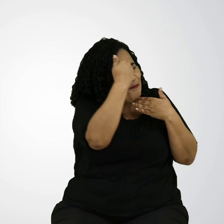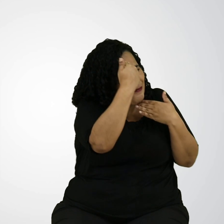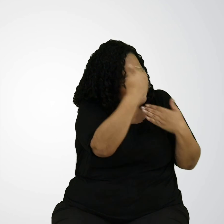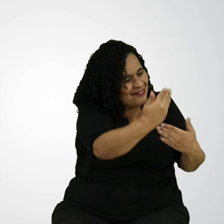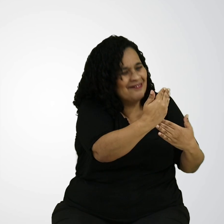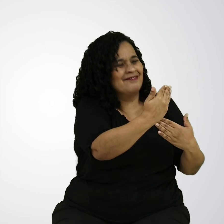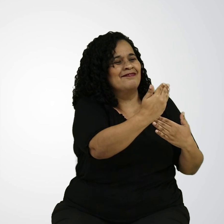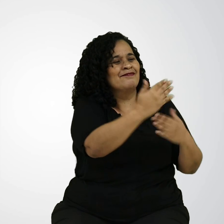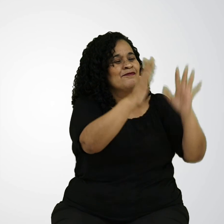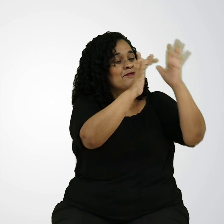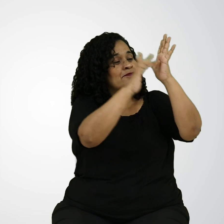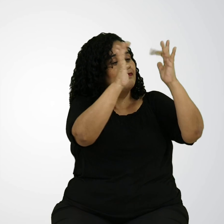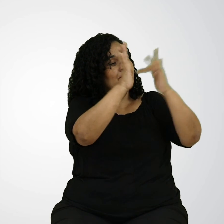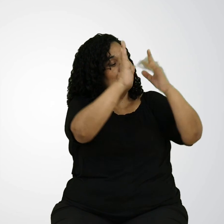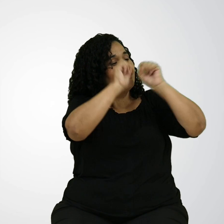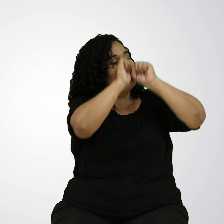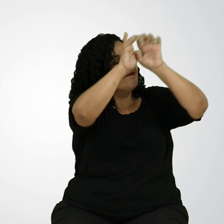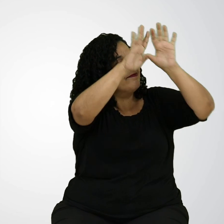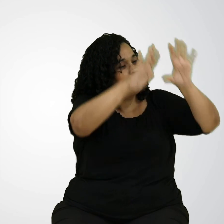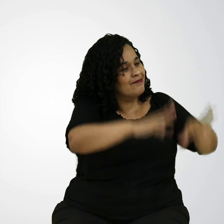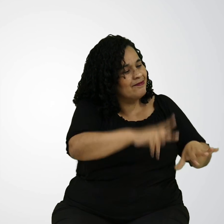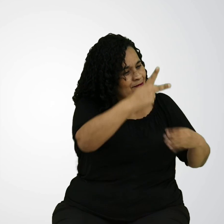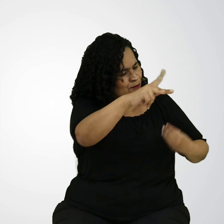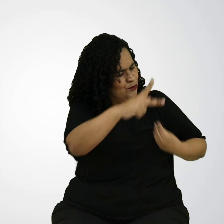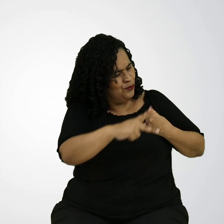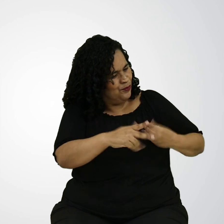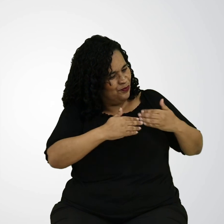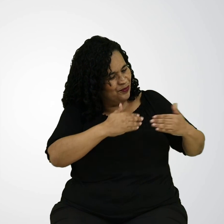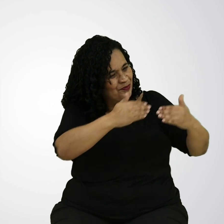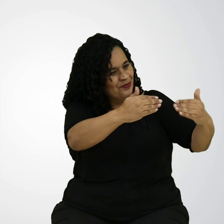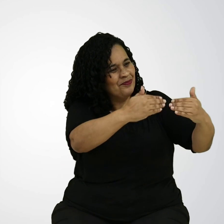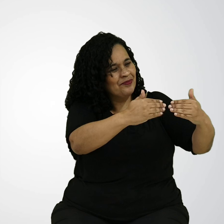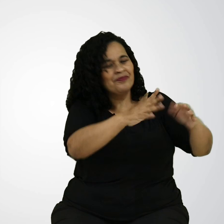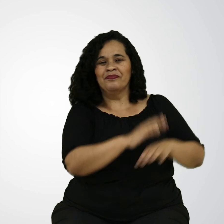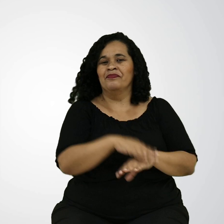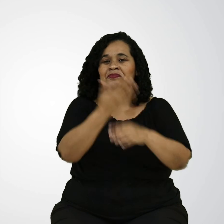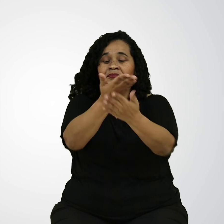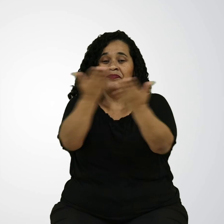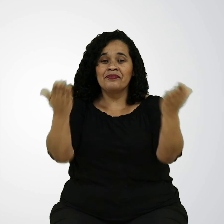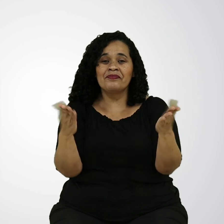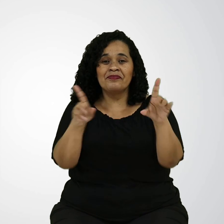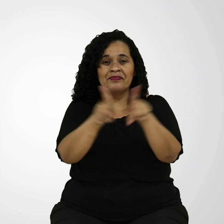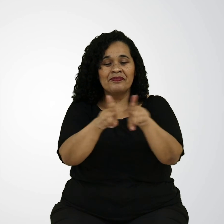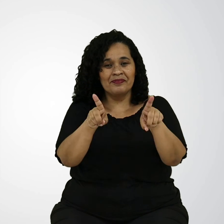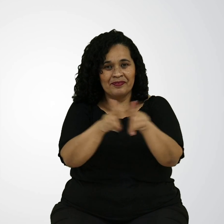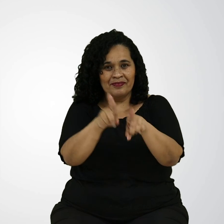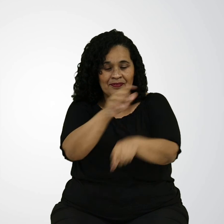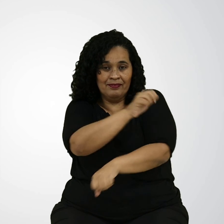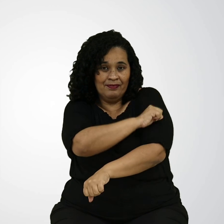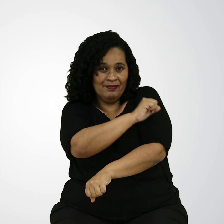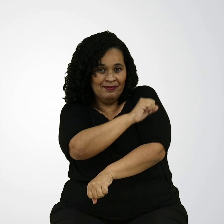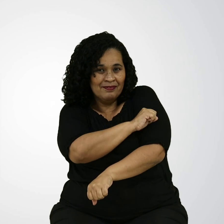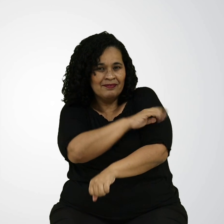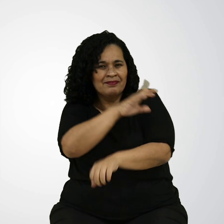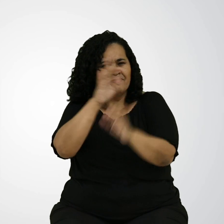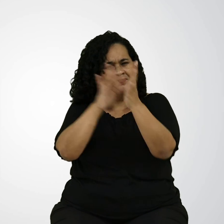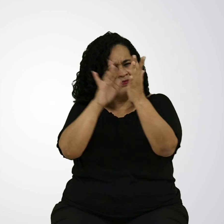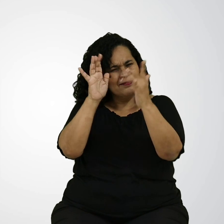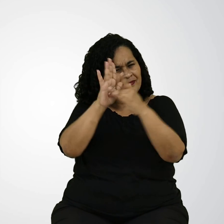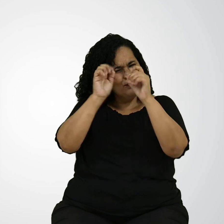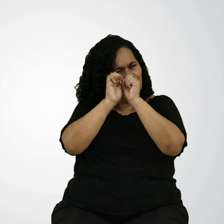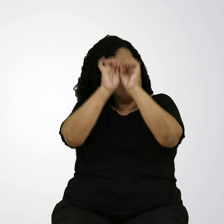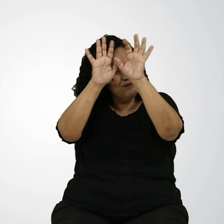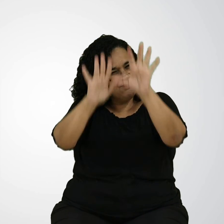Amém. Que Jesus continue abençoando sua vida, ministério. Meu querido estudante, minha querida estudante, que Jesus abençoe grandemente